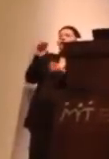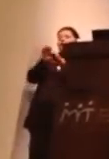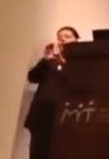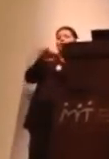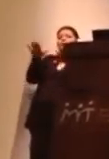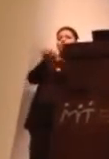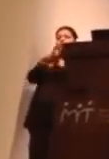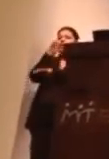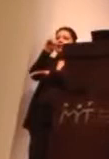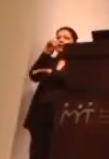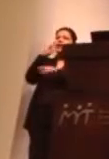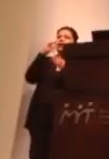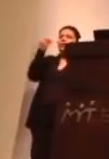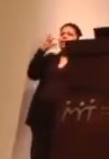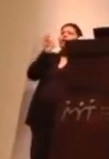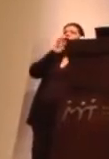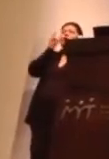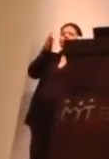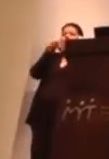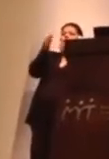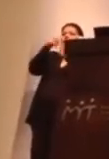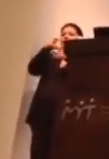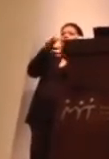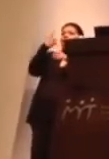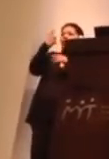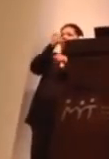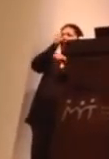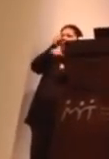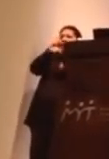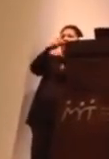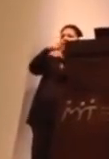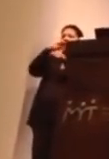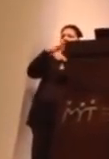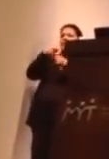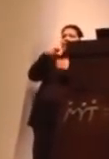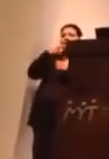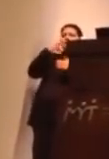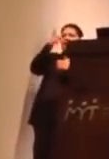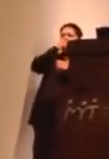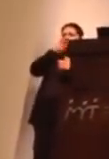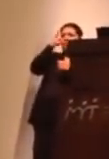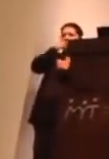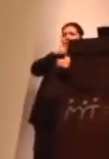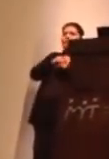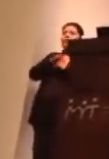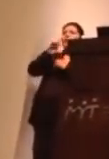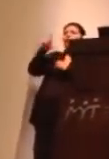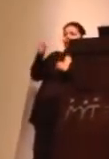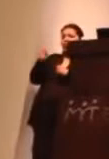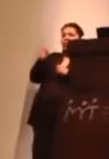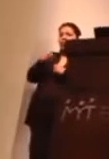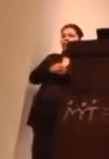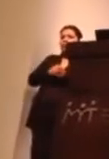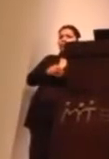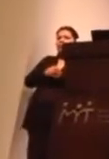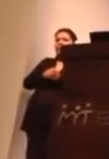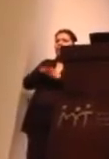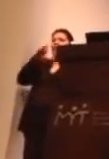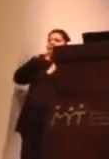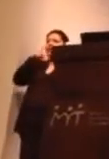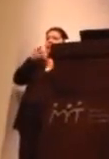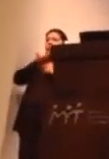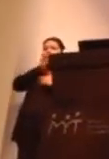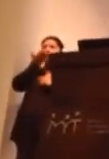eso? Hay muchas estrategias, unas se manejan con programación neurolingüística, otra con romper el